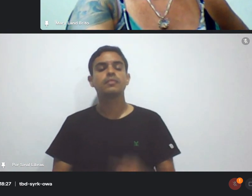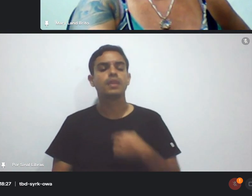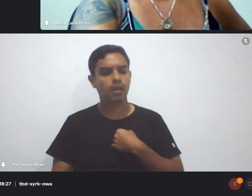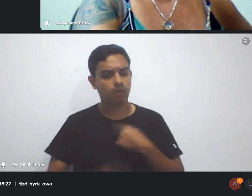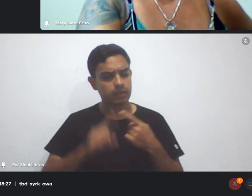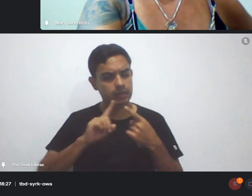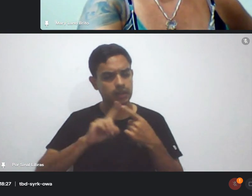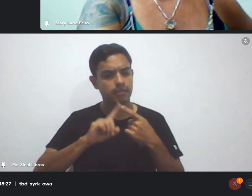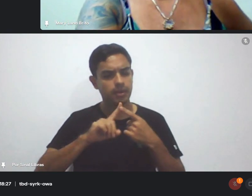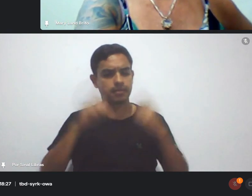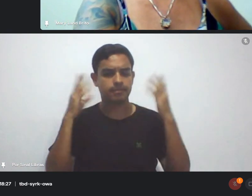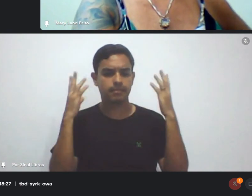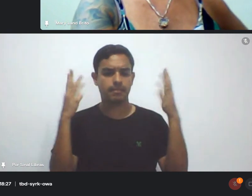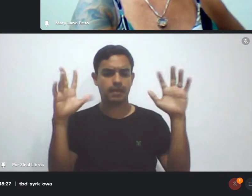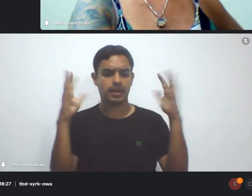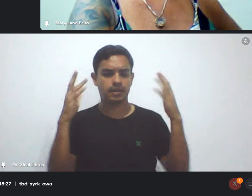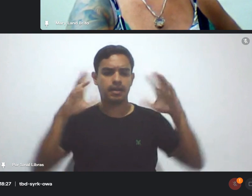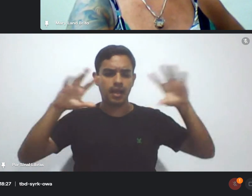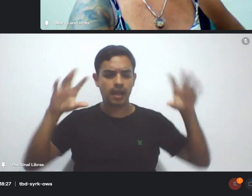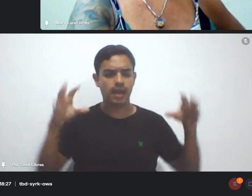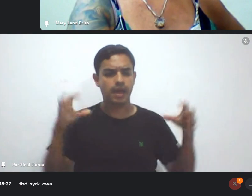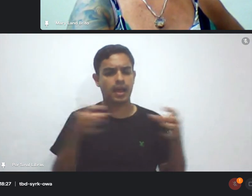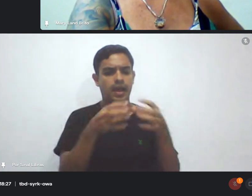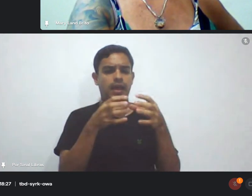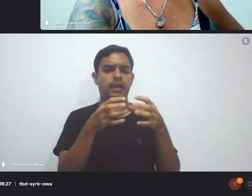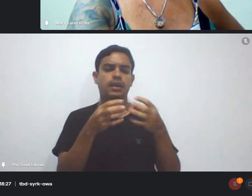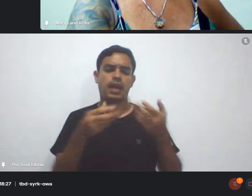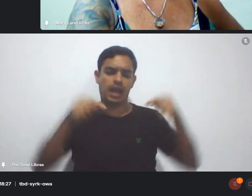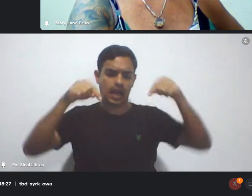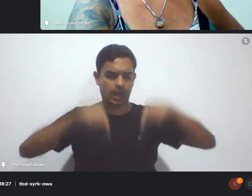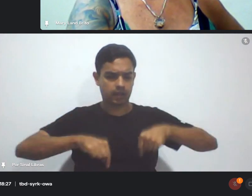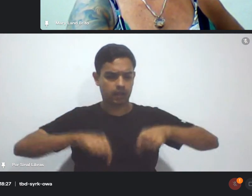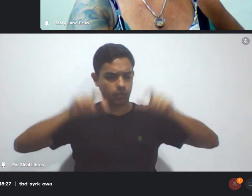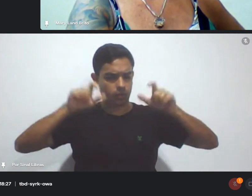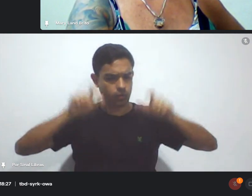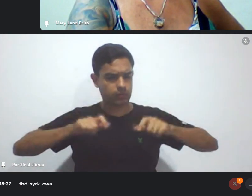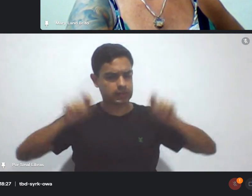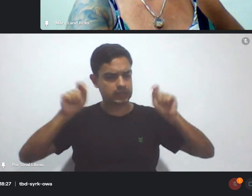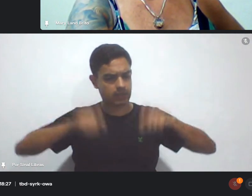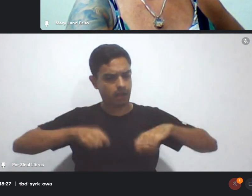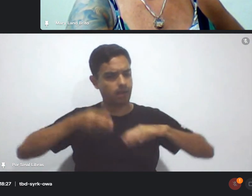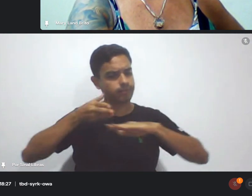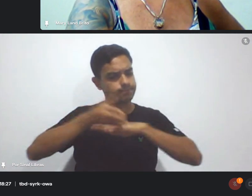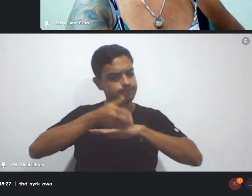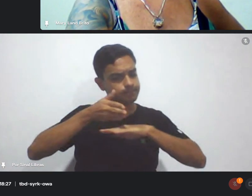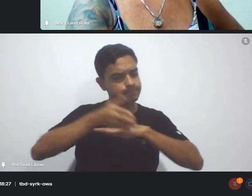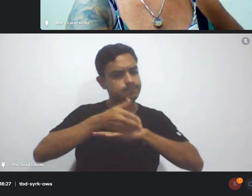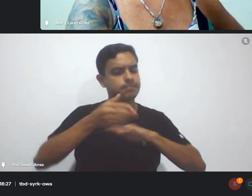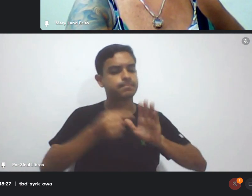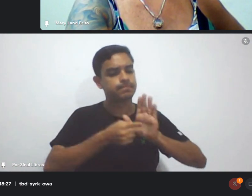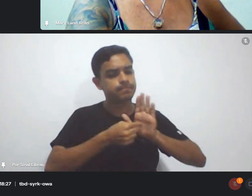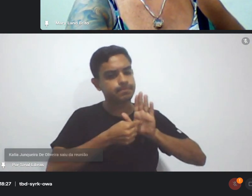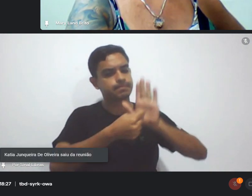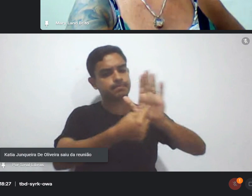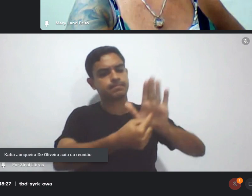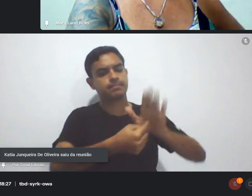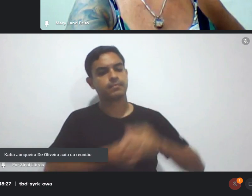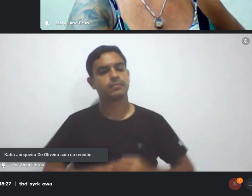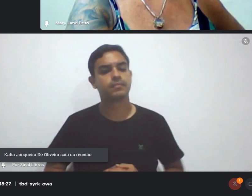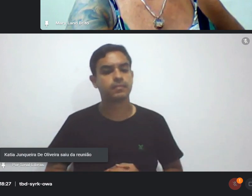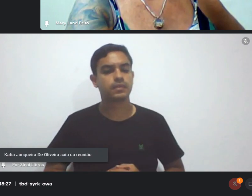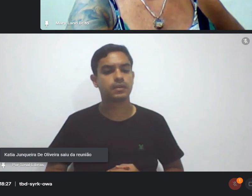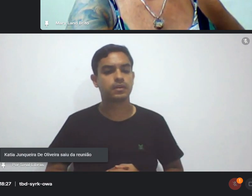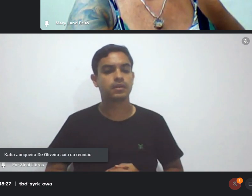parabenizar toda a equipe, toda a secretaria, por esse espaço, de fato, principalmente de apresentar, né, mas principalmente de fazer